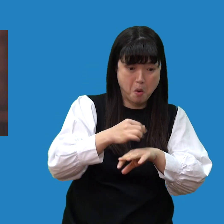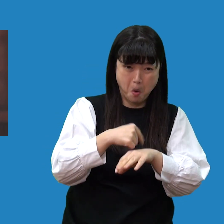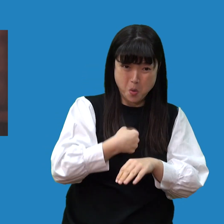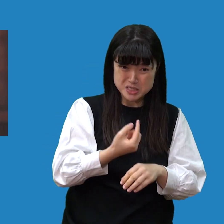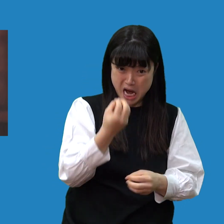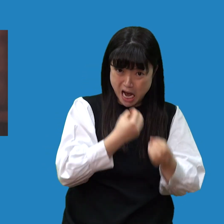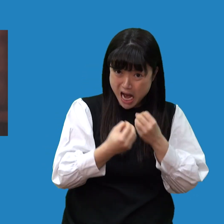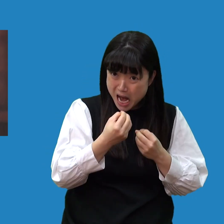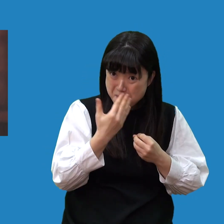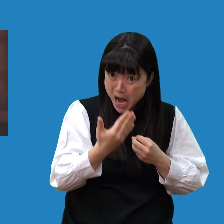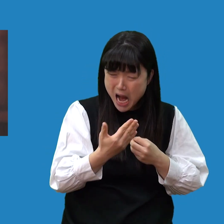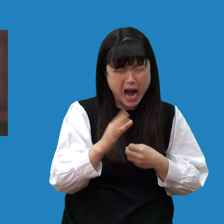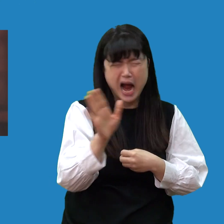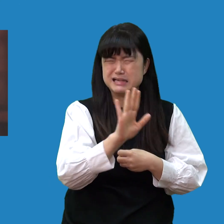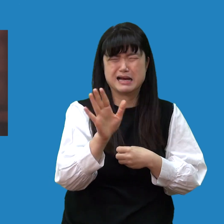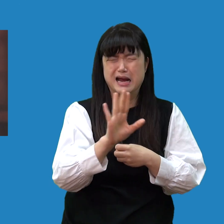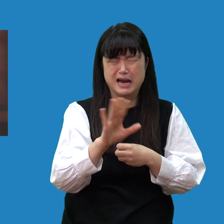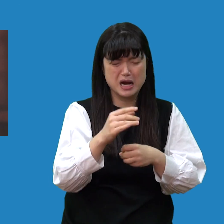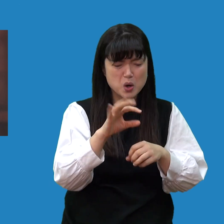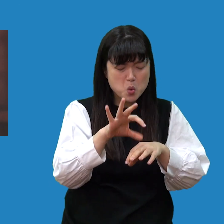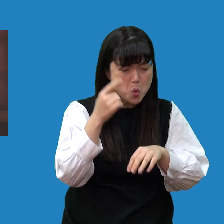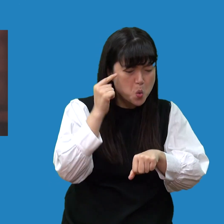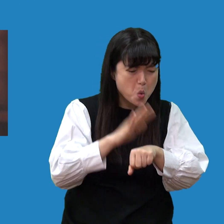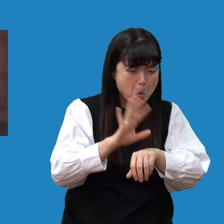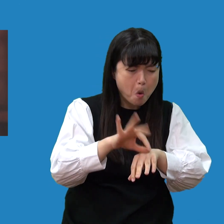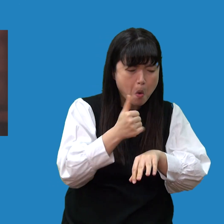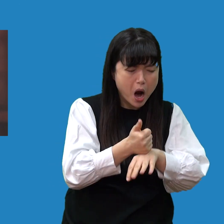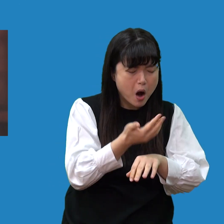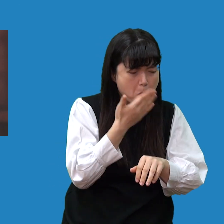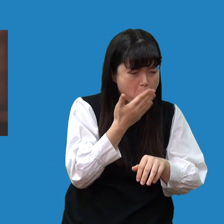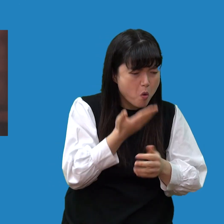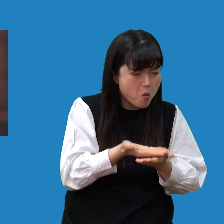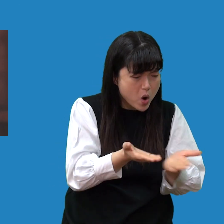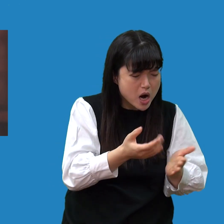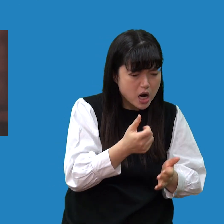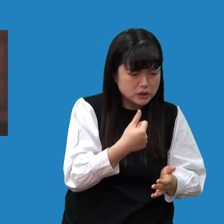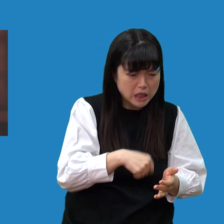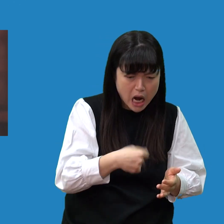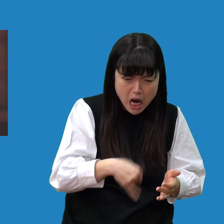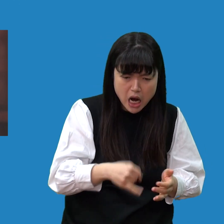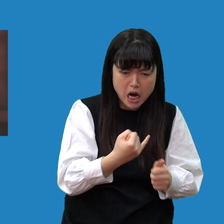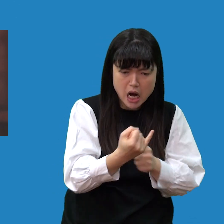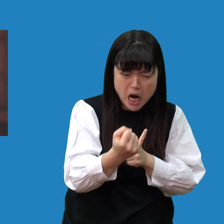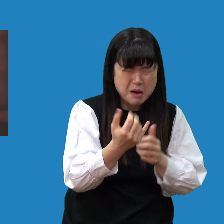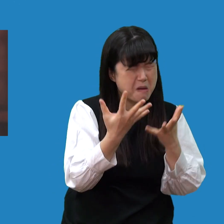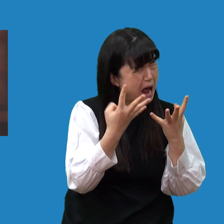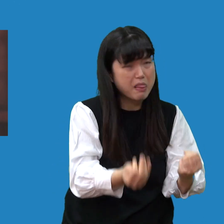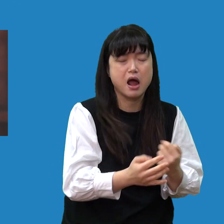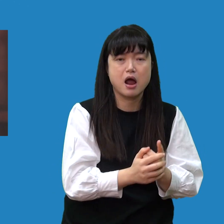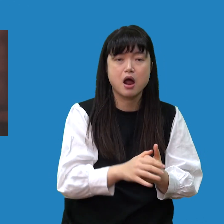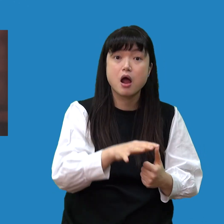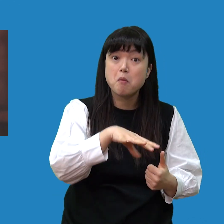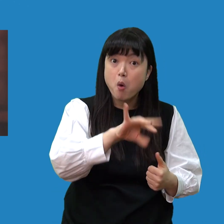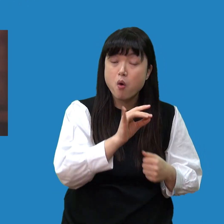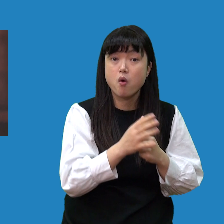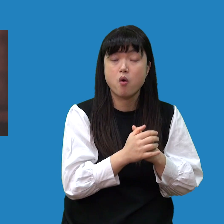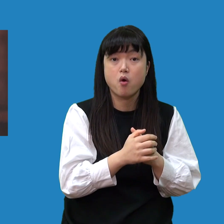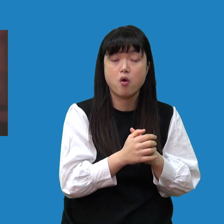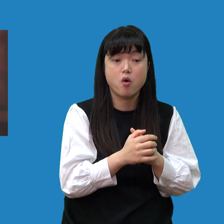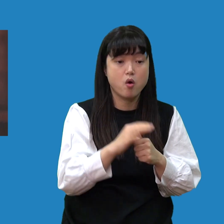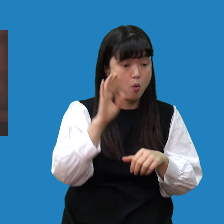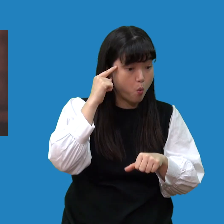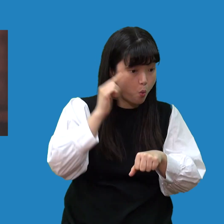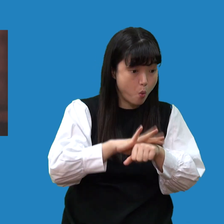먹는 것이 아니라 솔로몬 왕이 먹여 살려야 할 식구들이 많았기 때문입니다. 우선